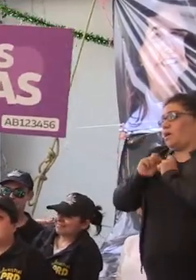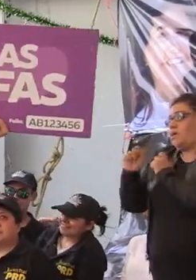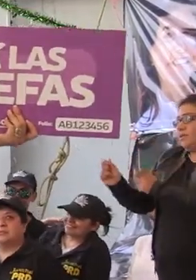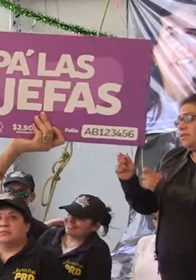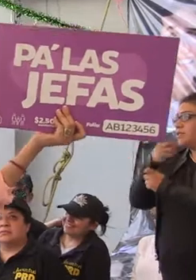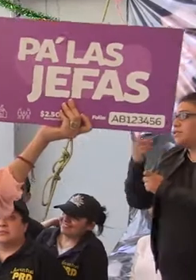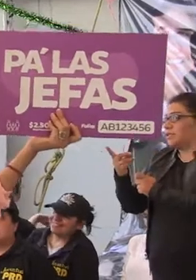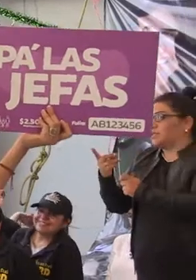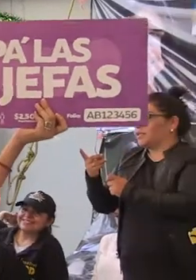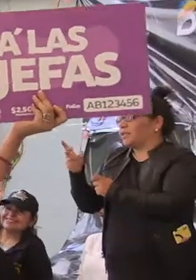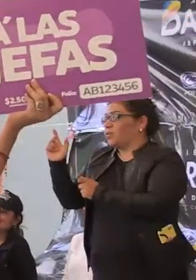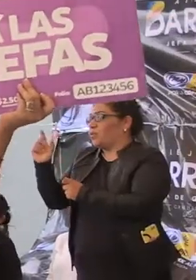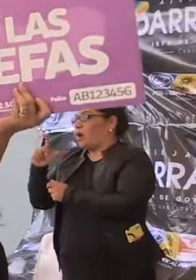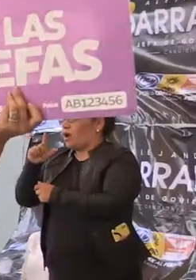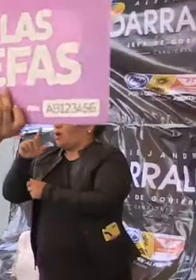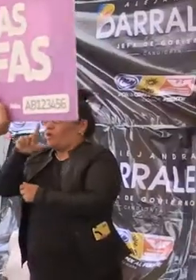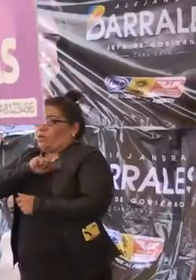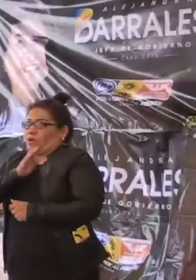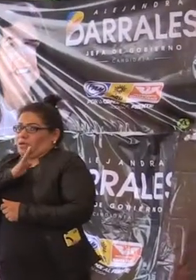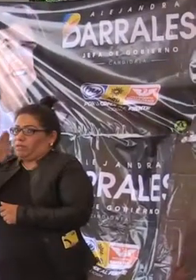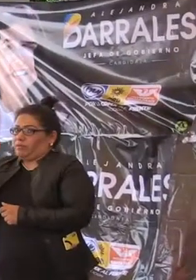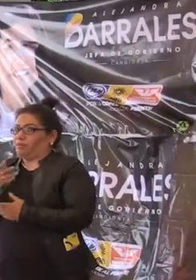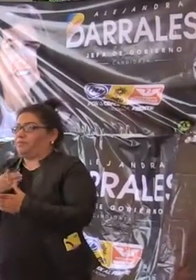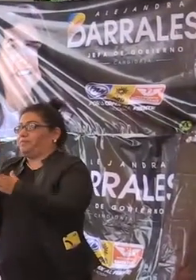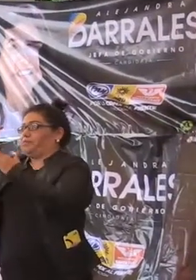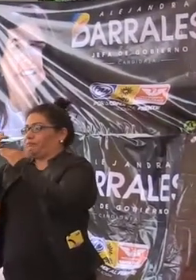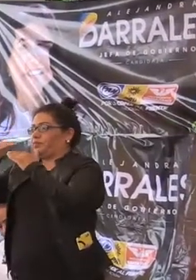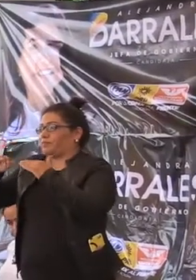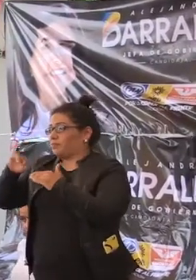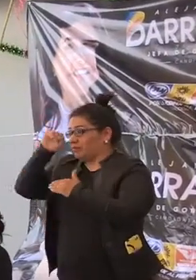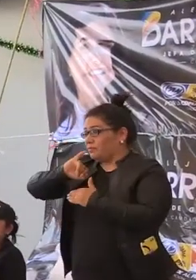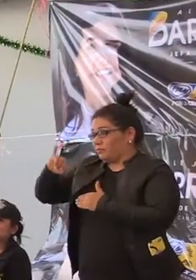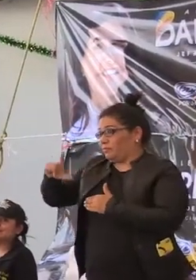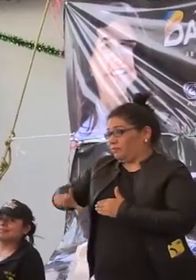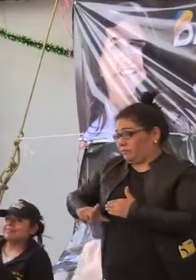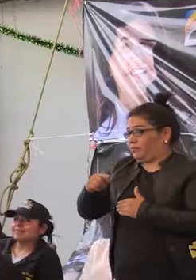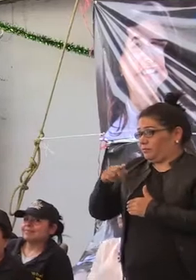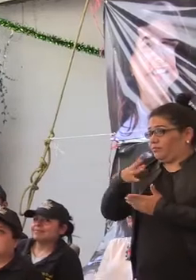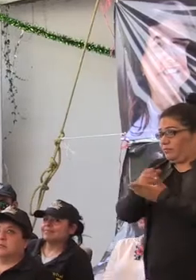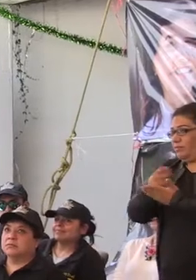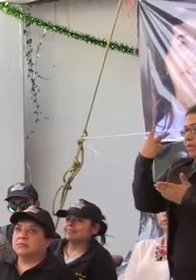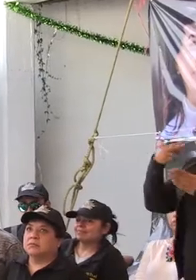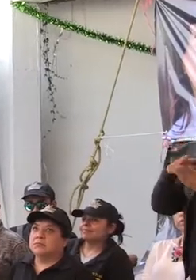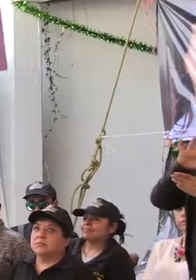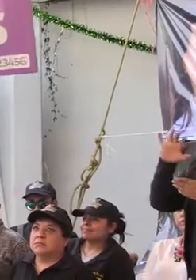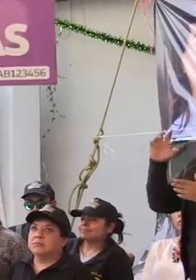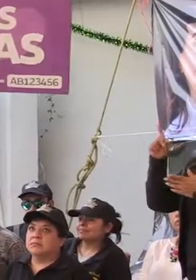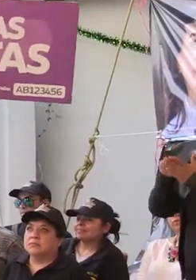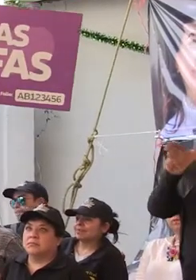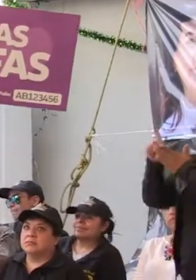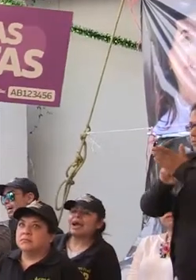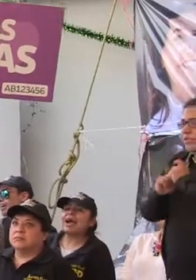hay que decirles que cuando Alejandra Barrales llegue a la jefatura, esta tarjeta va a significar 2.500